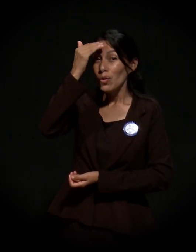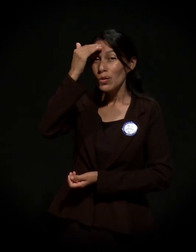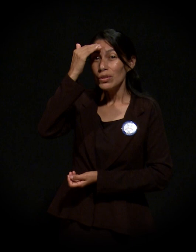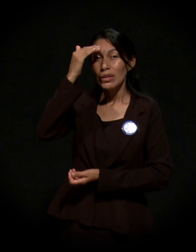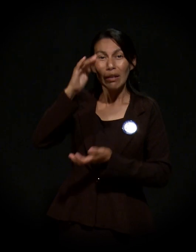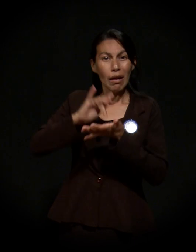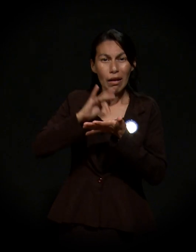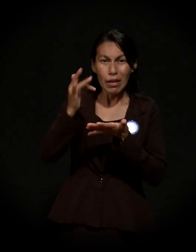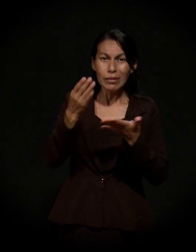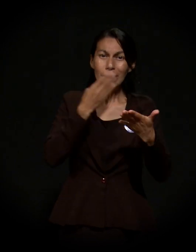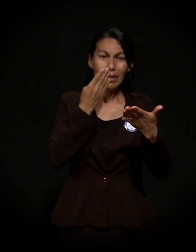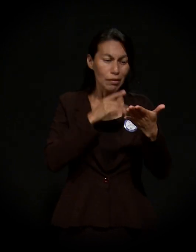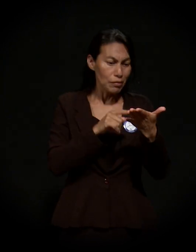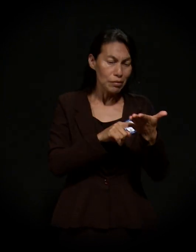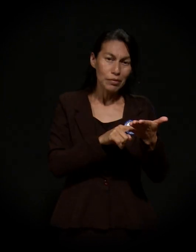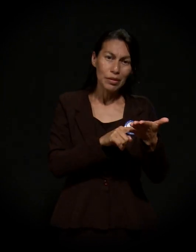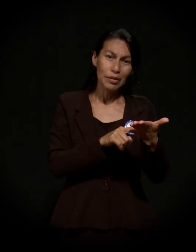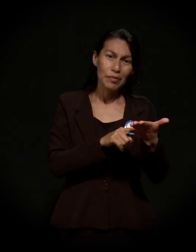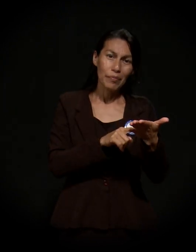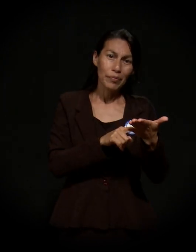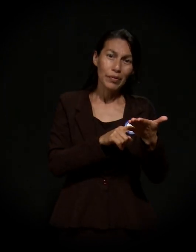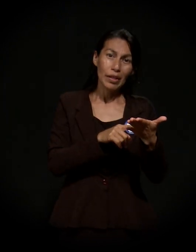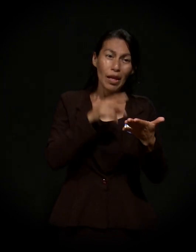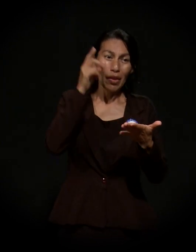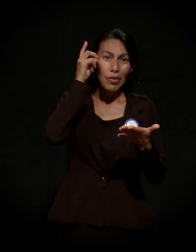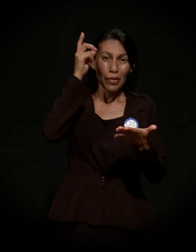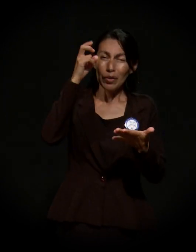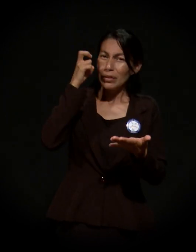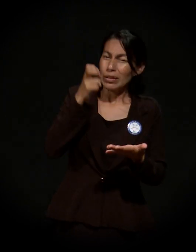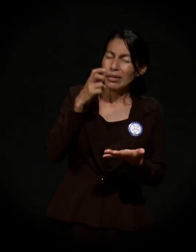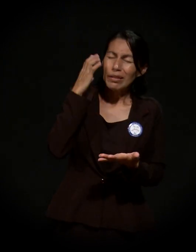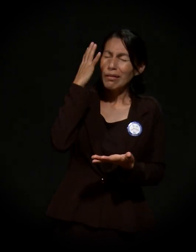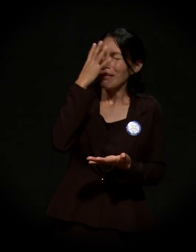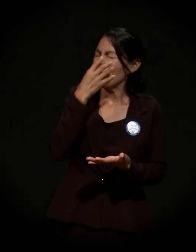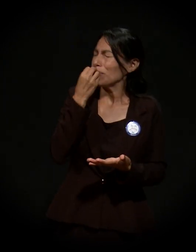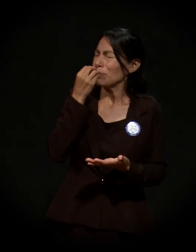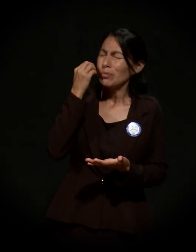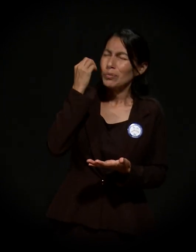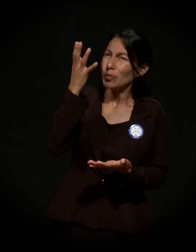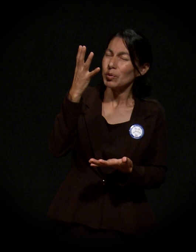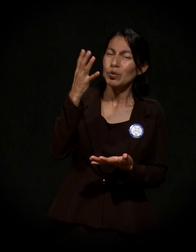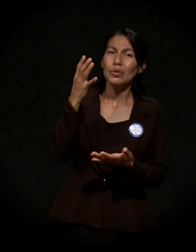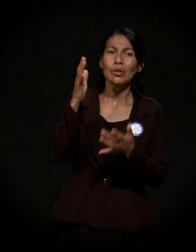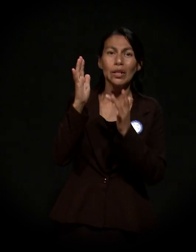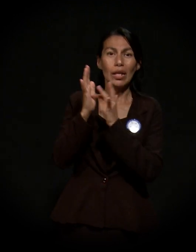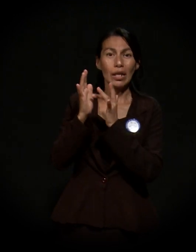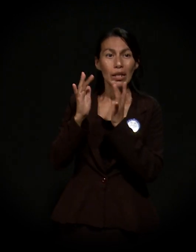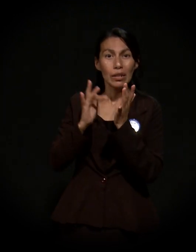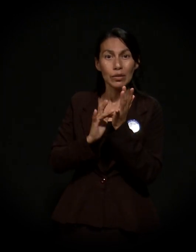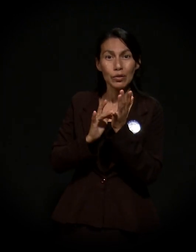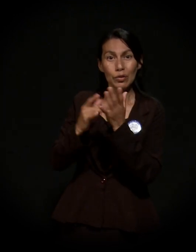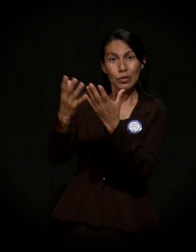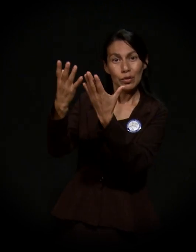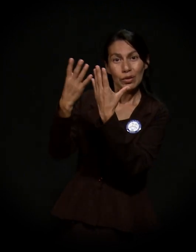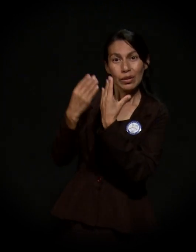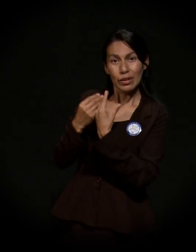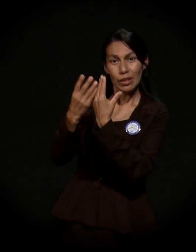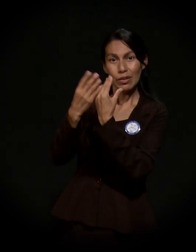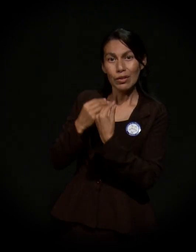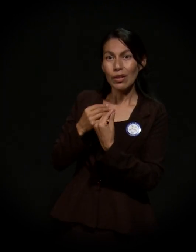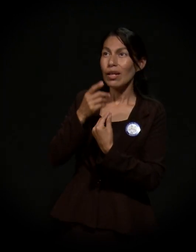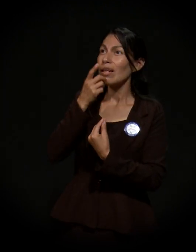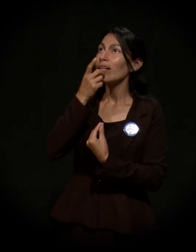Biblia, ese Dios maravilloso que Jesús nos enseñó llamarle Padre